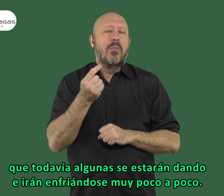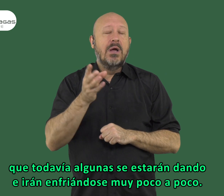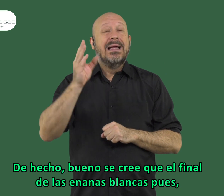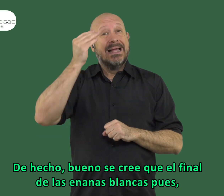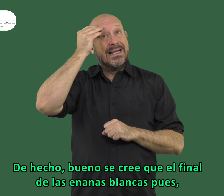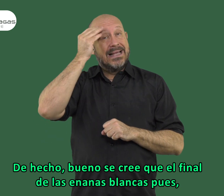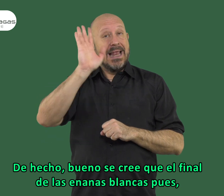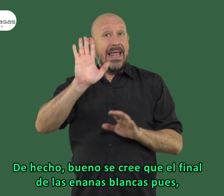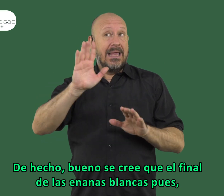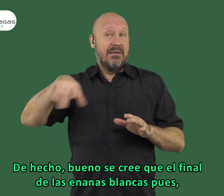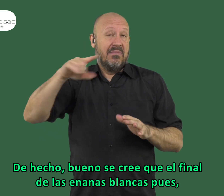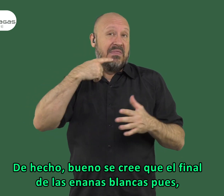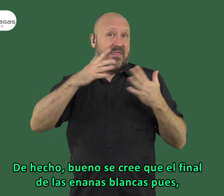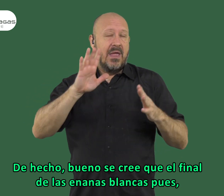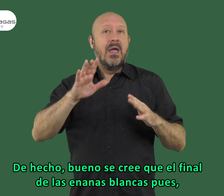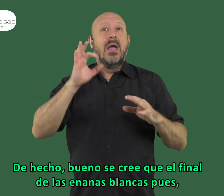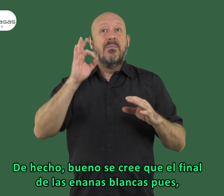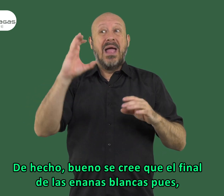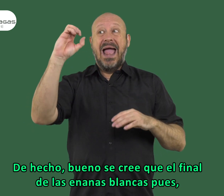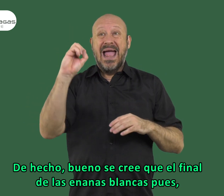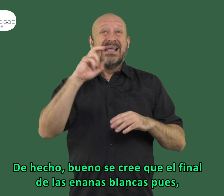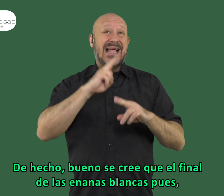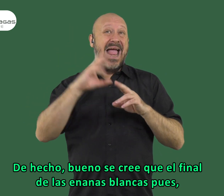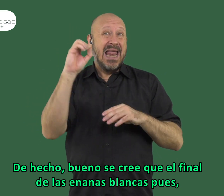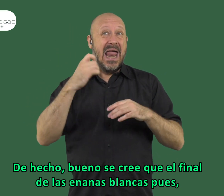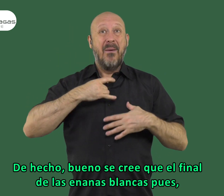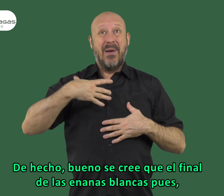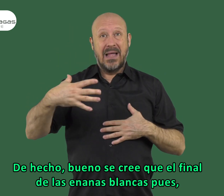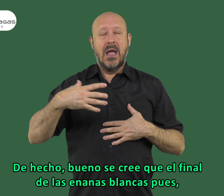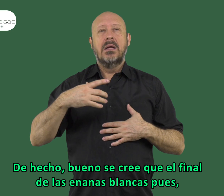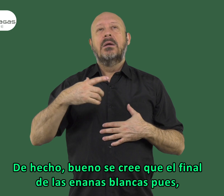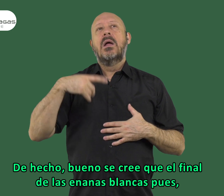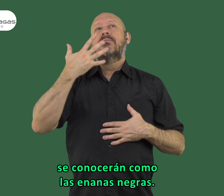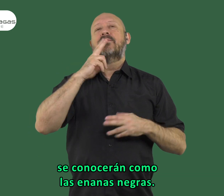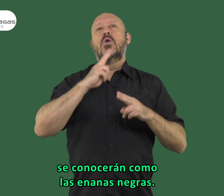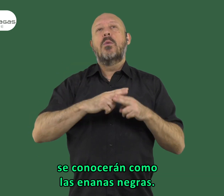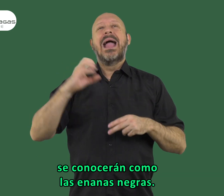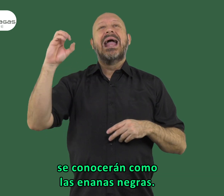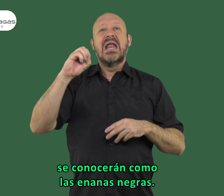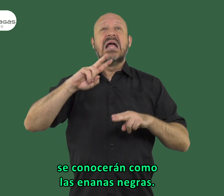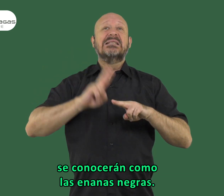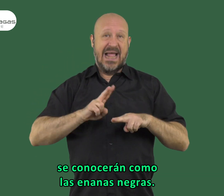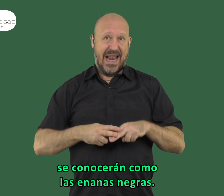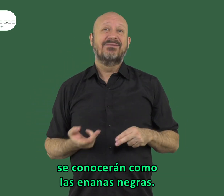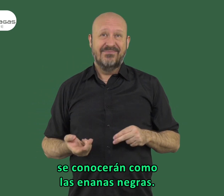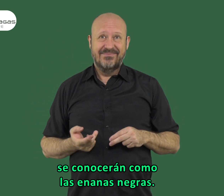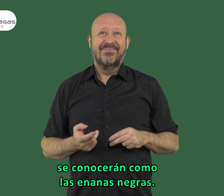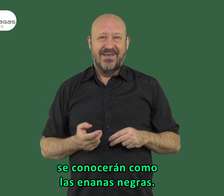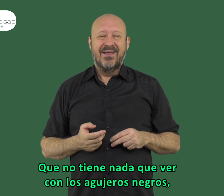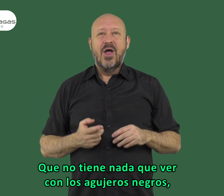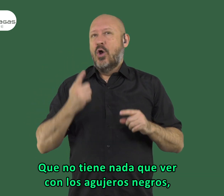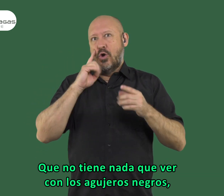hecho, se cree que el final de las enanas blancas pues se conocerán como las enanas